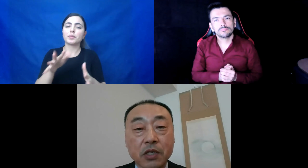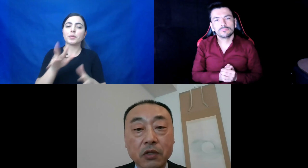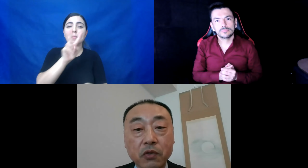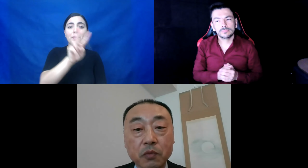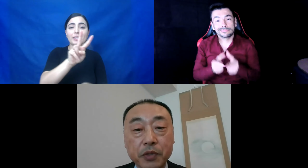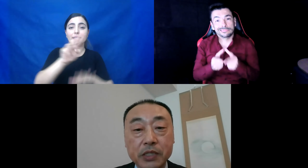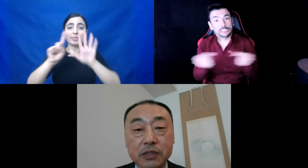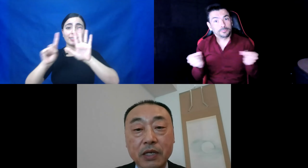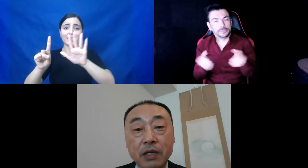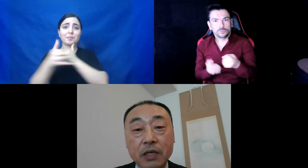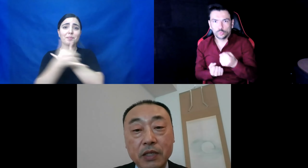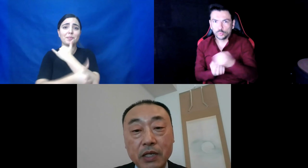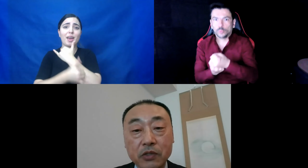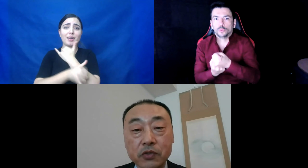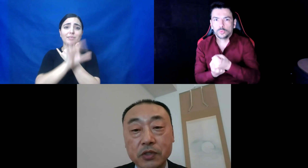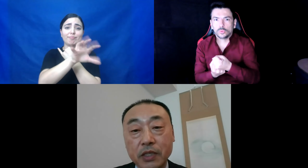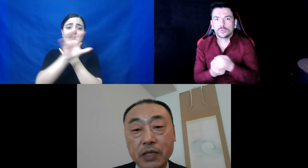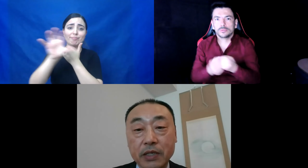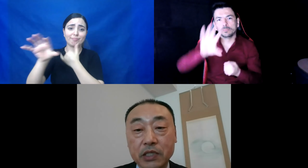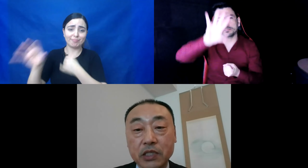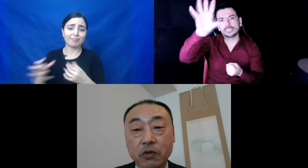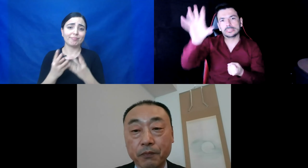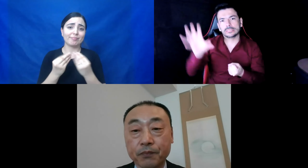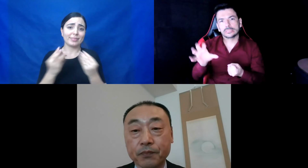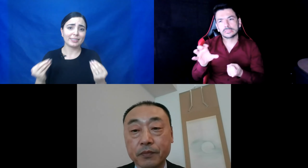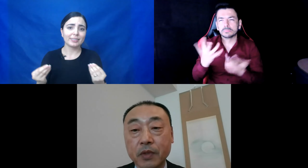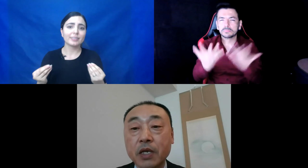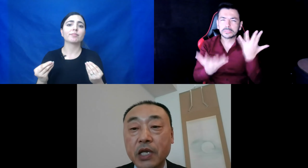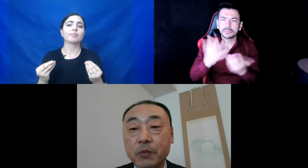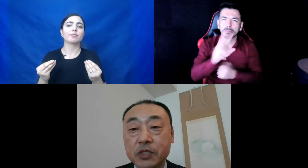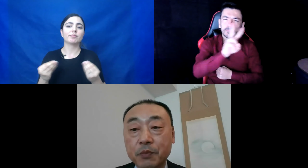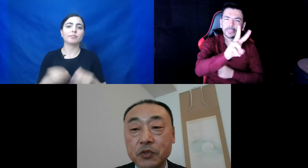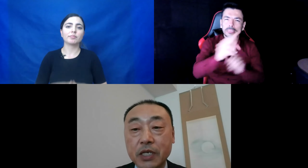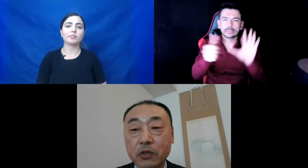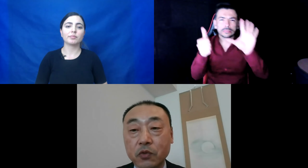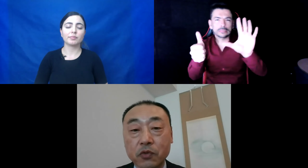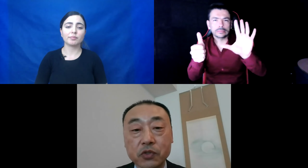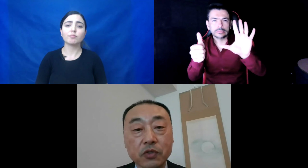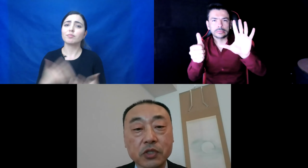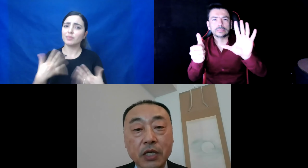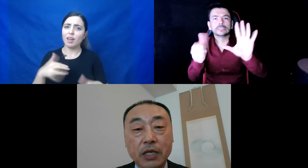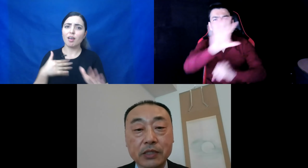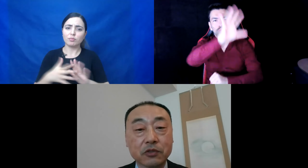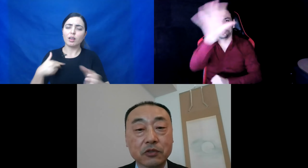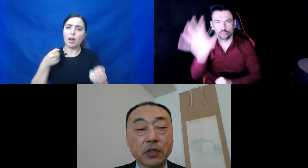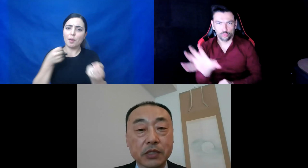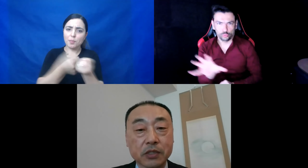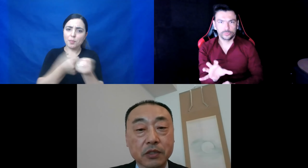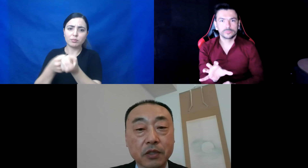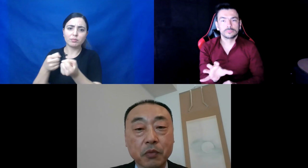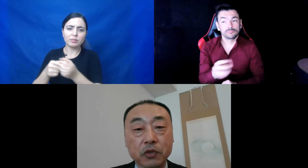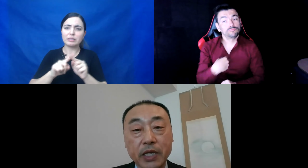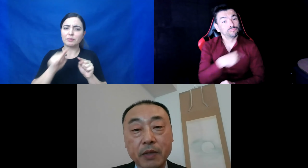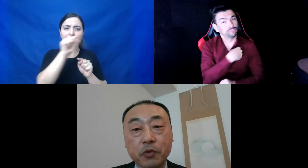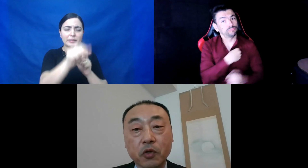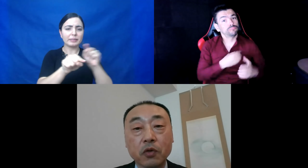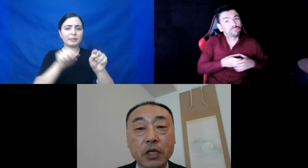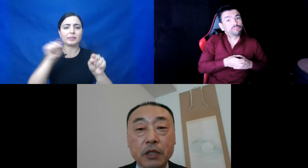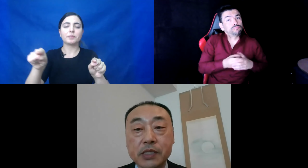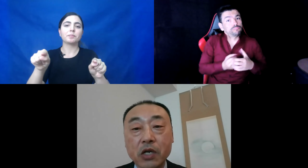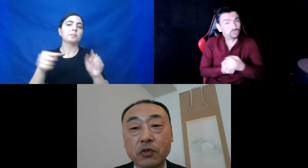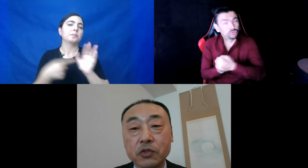países no destacarios de la región. Hemos apoyado a todos los sectores, por